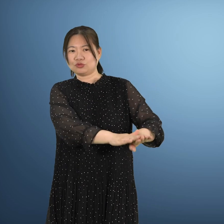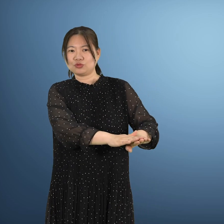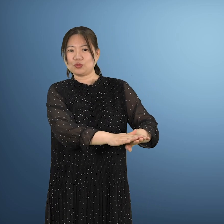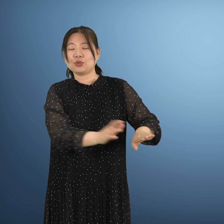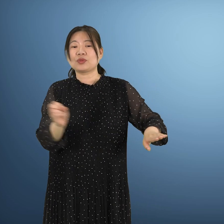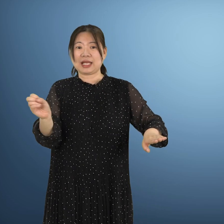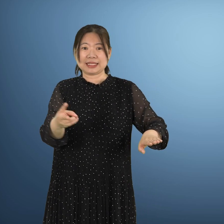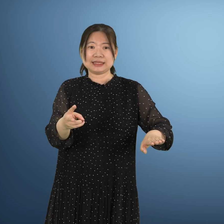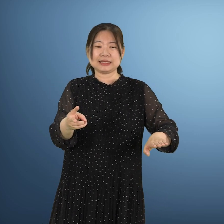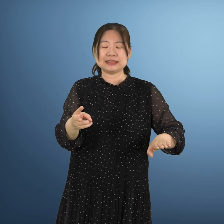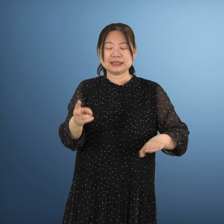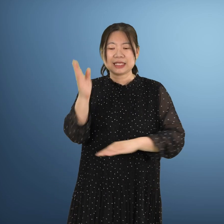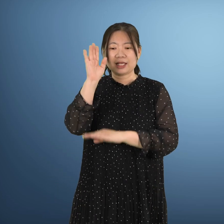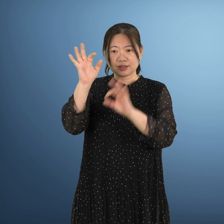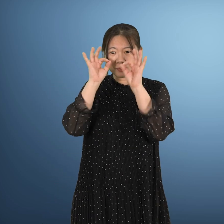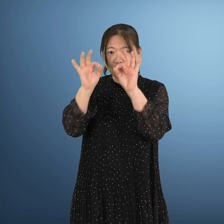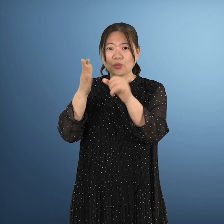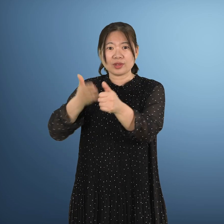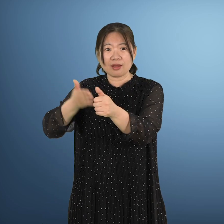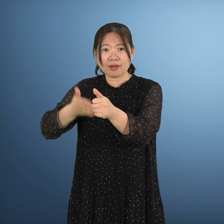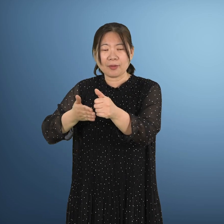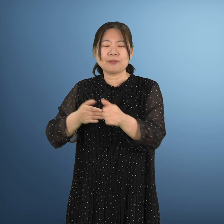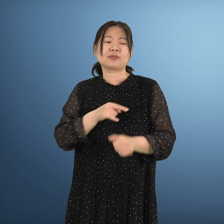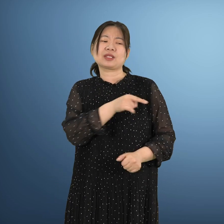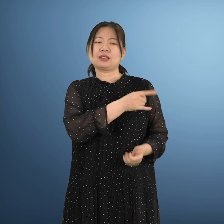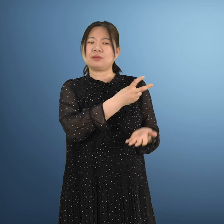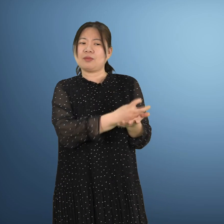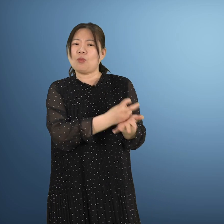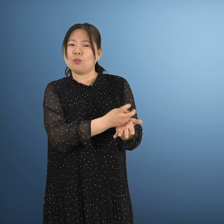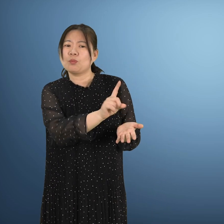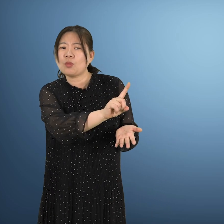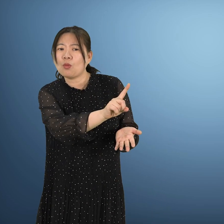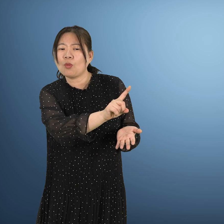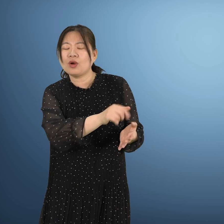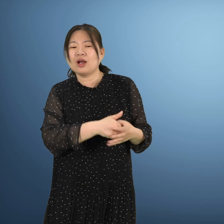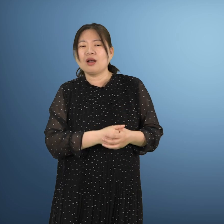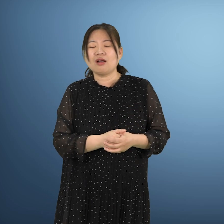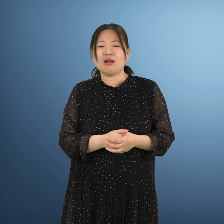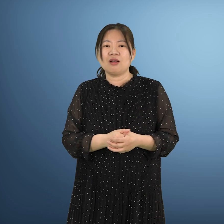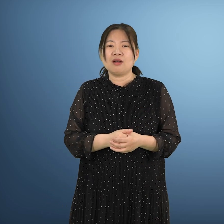두십시오. 이 법을 무슨 법이라고 하냐 하면